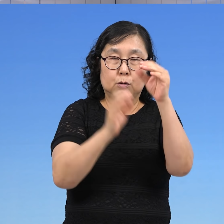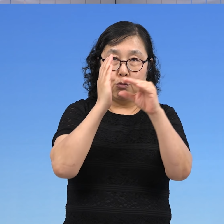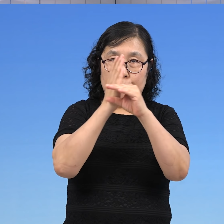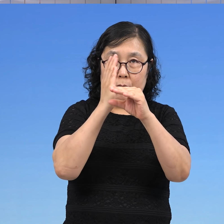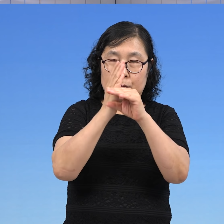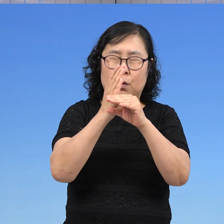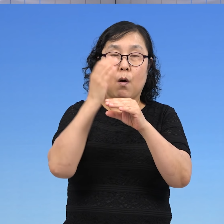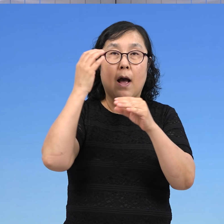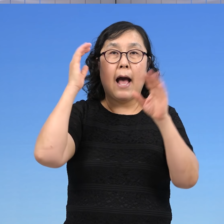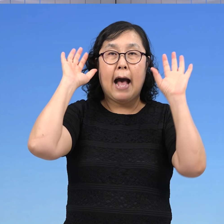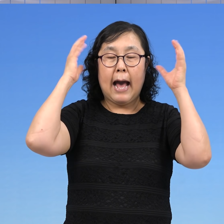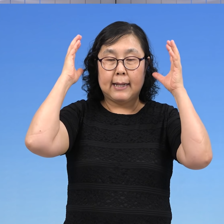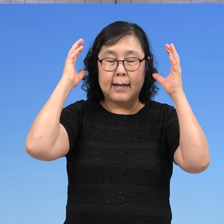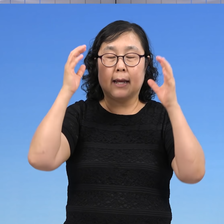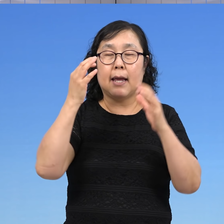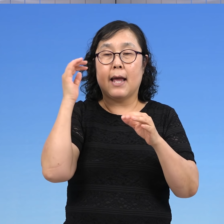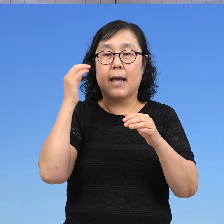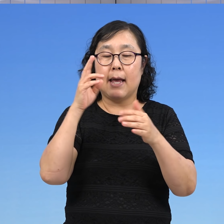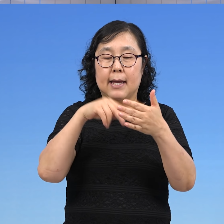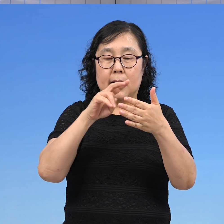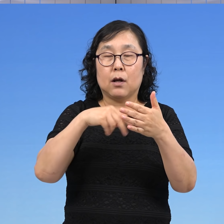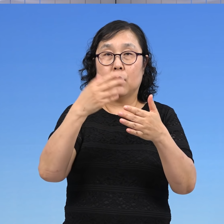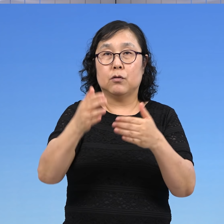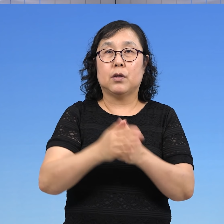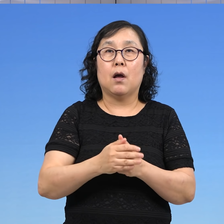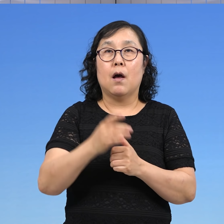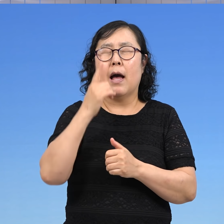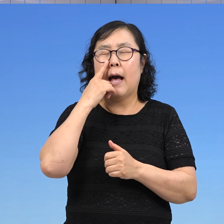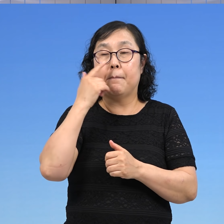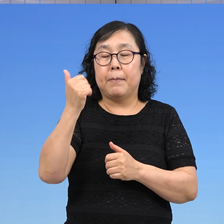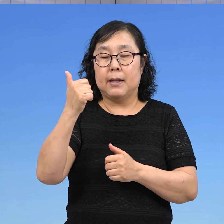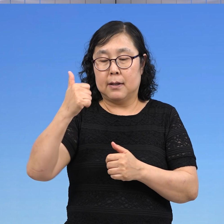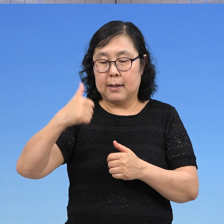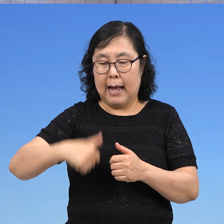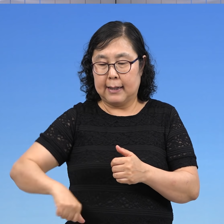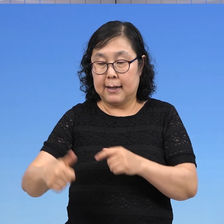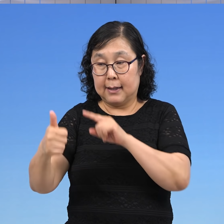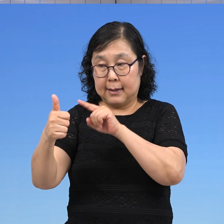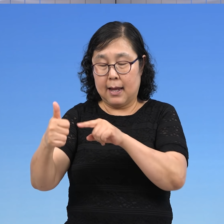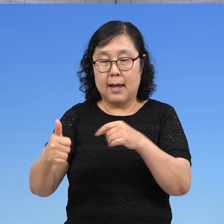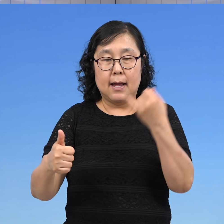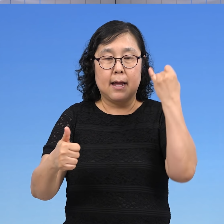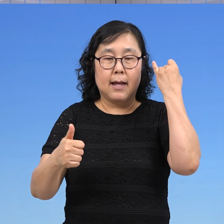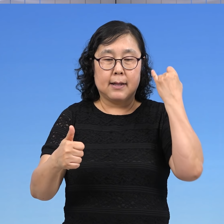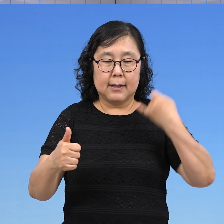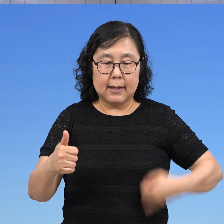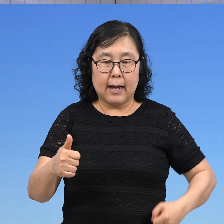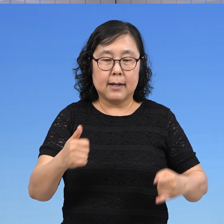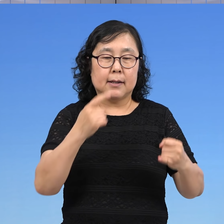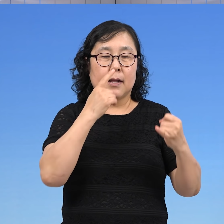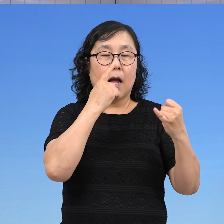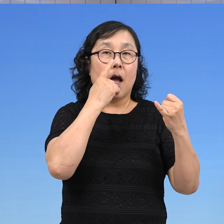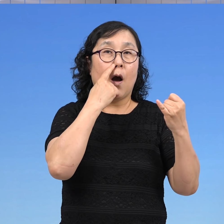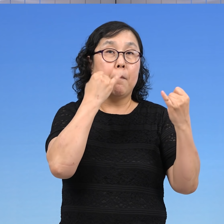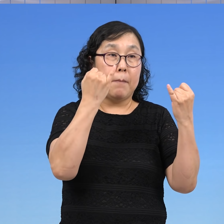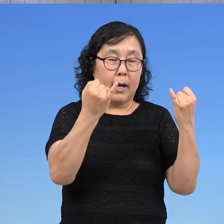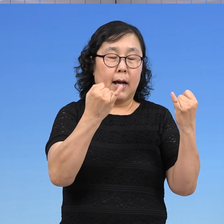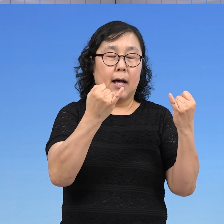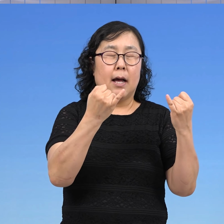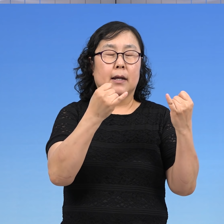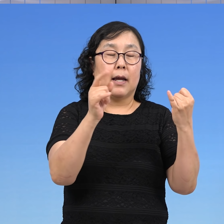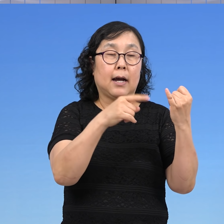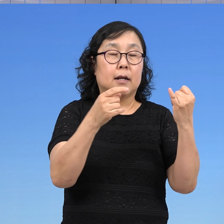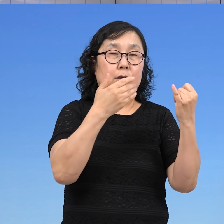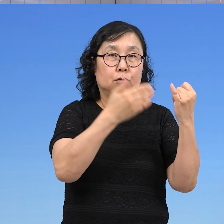아이들의 읽어주시길 바랍니다 사춘기가 되면 은요 아빠는 아들에게 딸은 엄마가 그래야